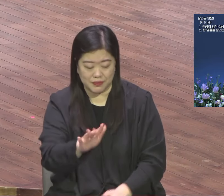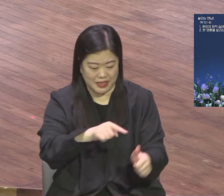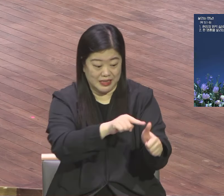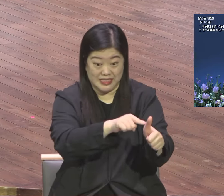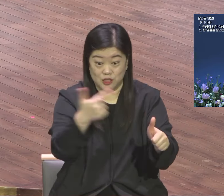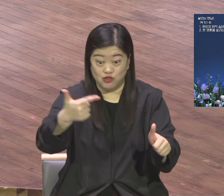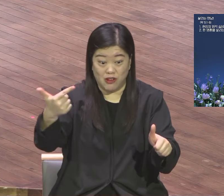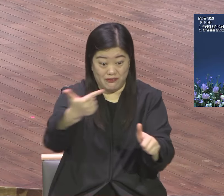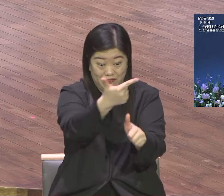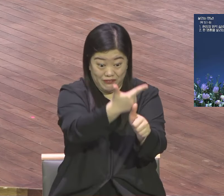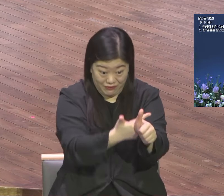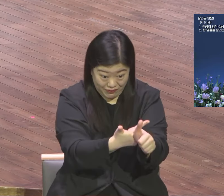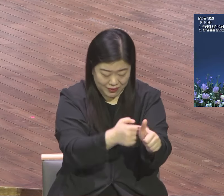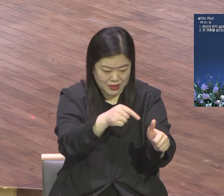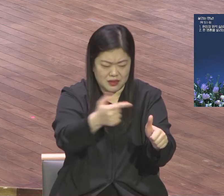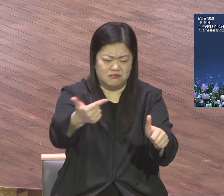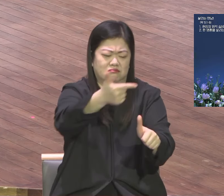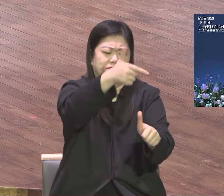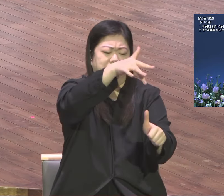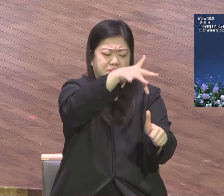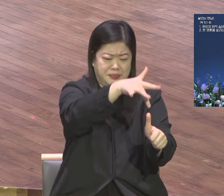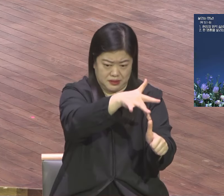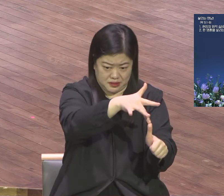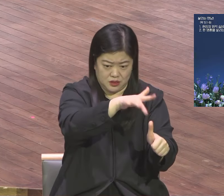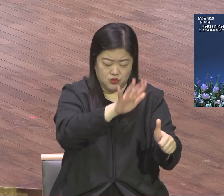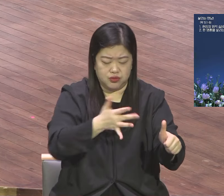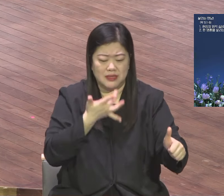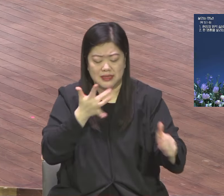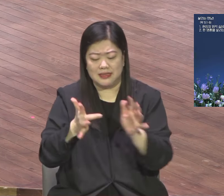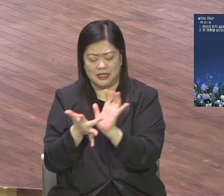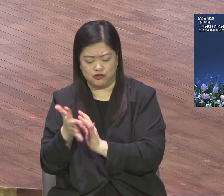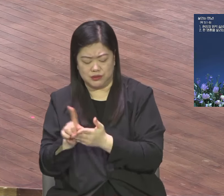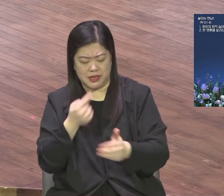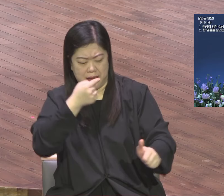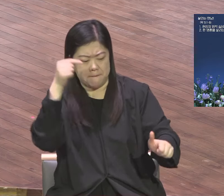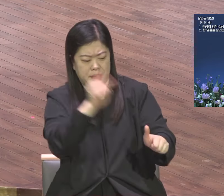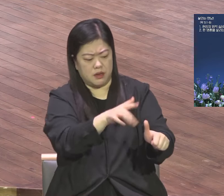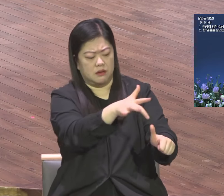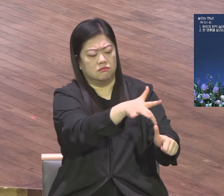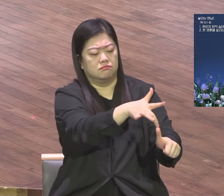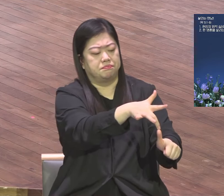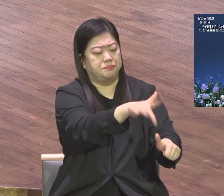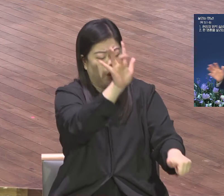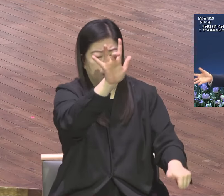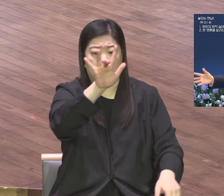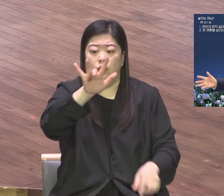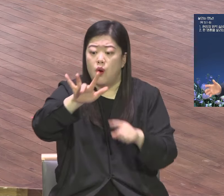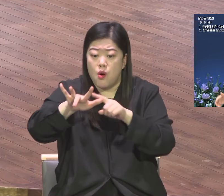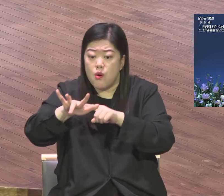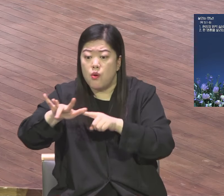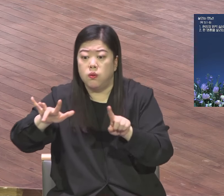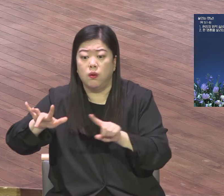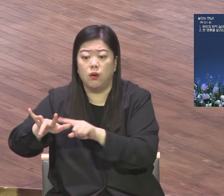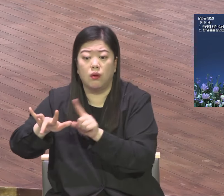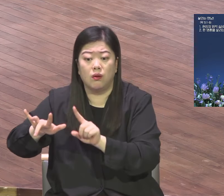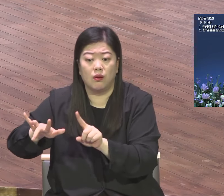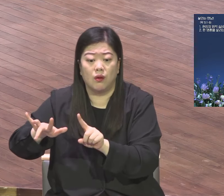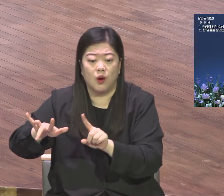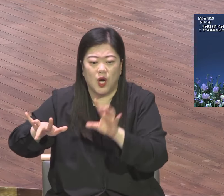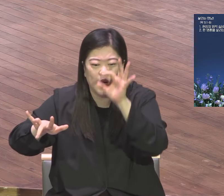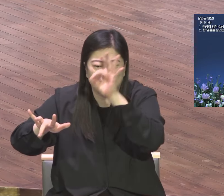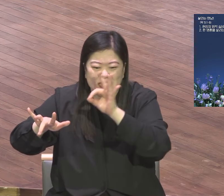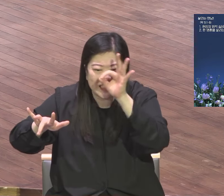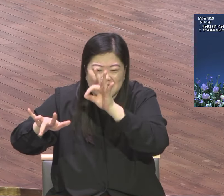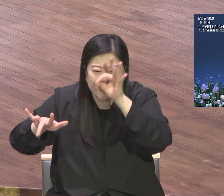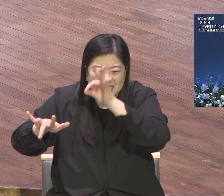돼지 떼기로 돌아가가지고 2,000마리나 되는 이 돼지 떼들이 바다로 뛰어들어서 다 몰살을 합니다. 그